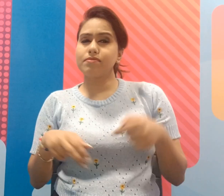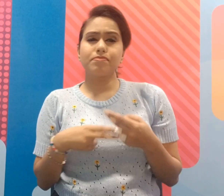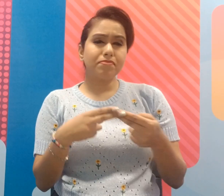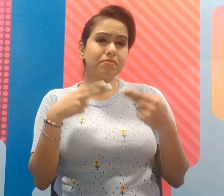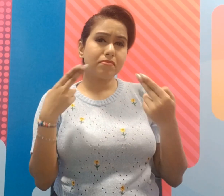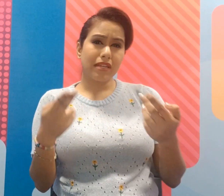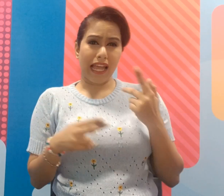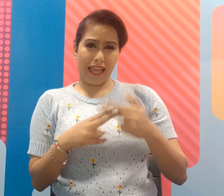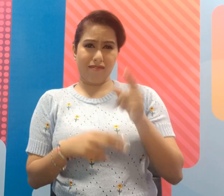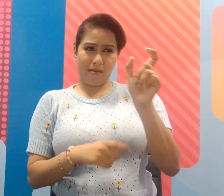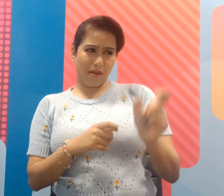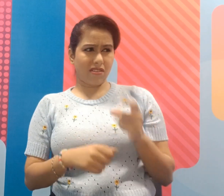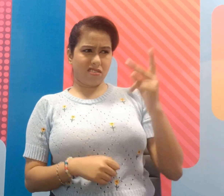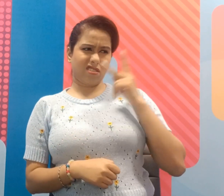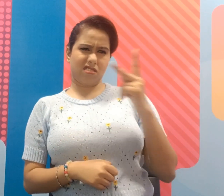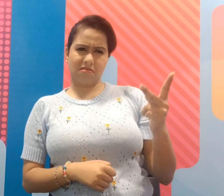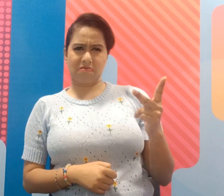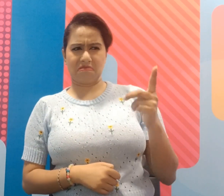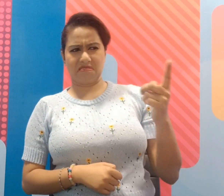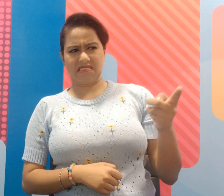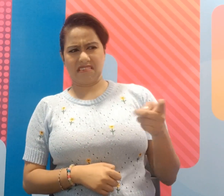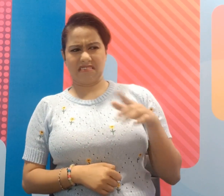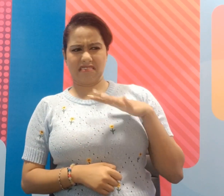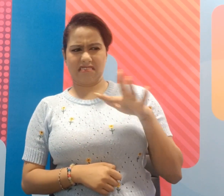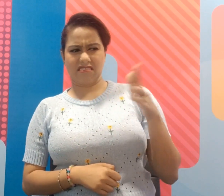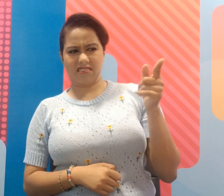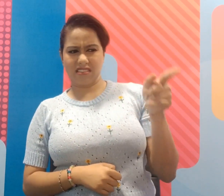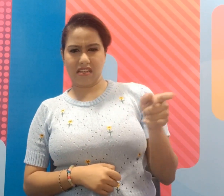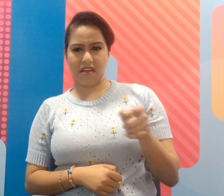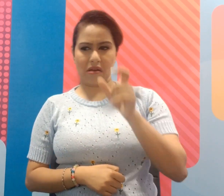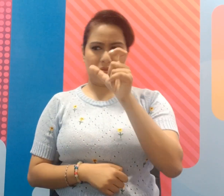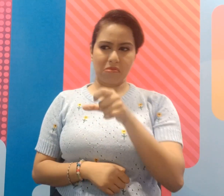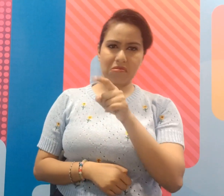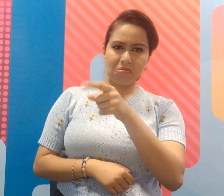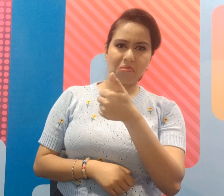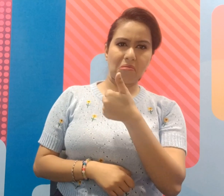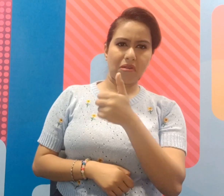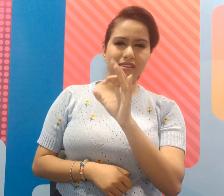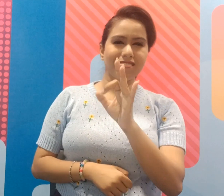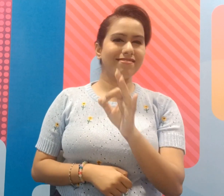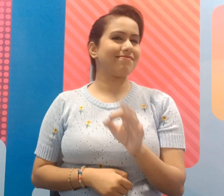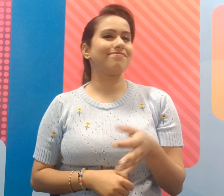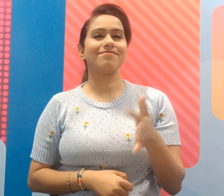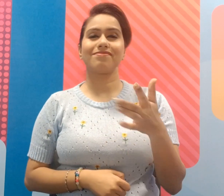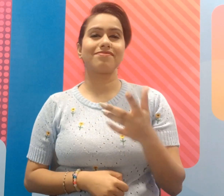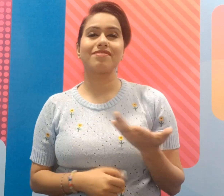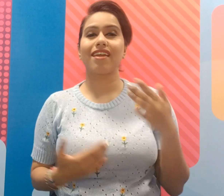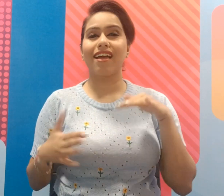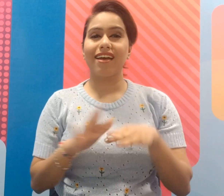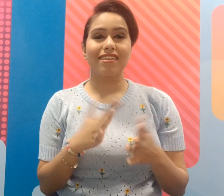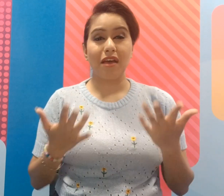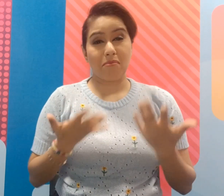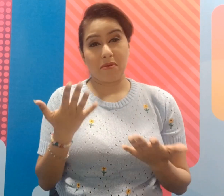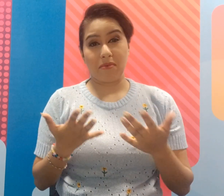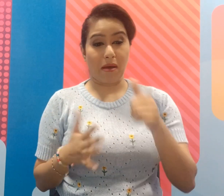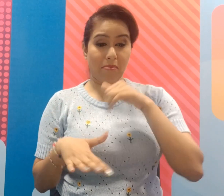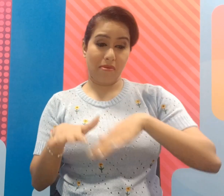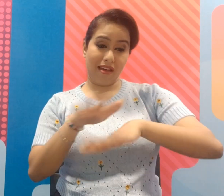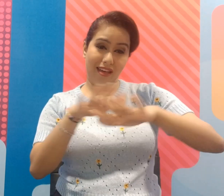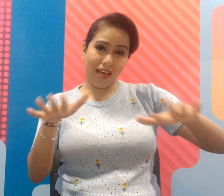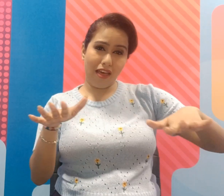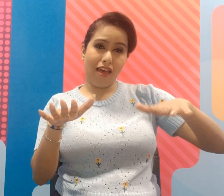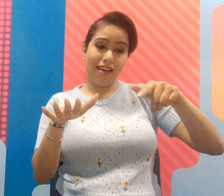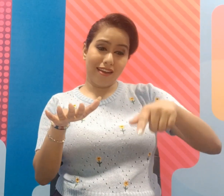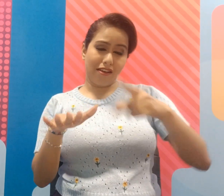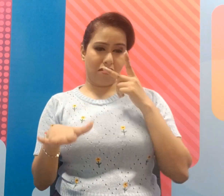किसी ने बड़े कमाल की बात कही है कि अंदाजे से ना नापिए किसी इंसान की हस्ती, अक्सर ठहरे हुए दरिया